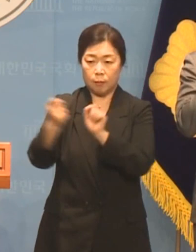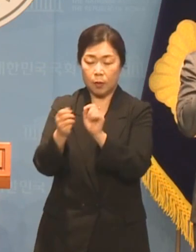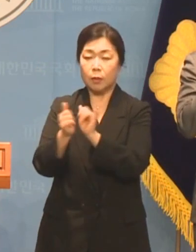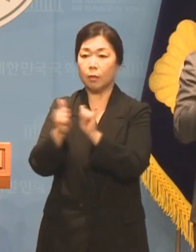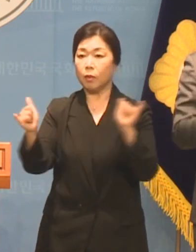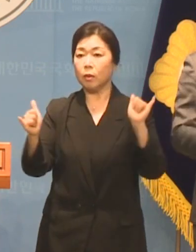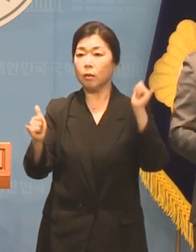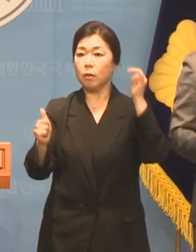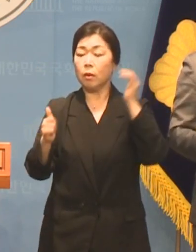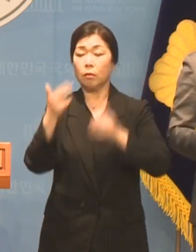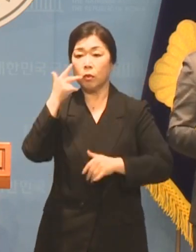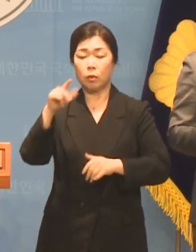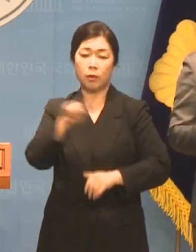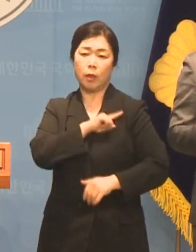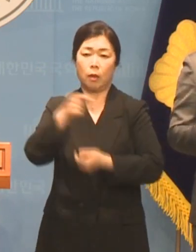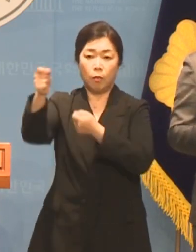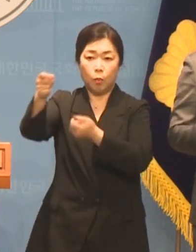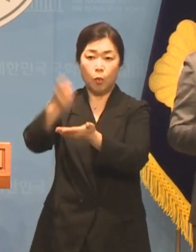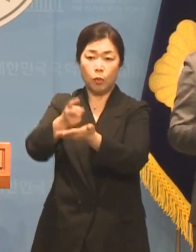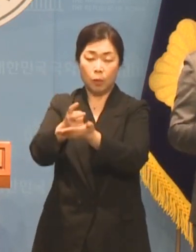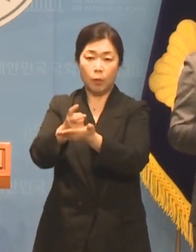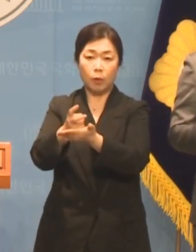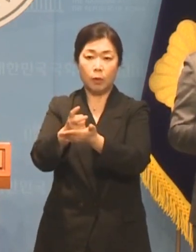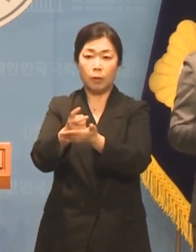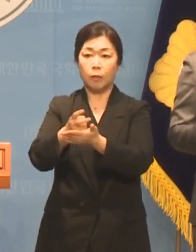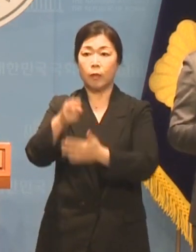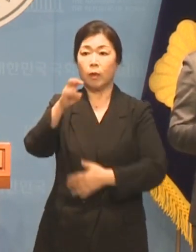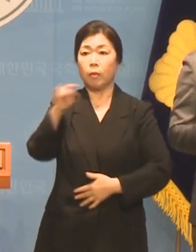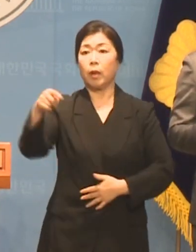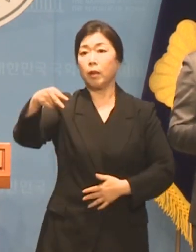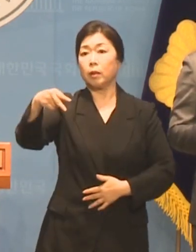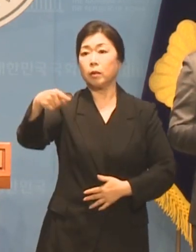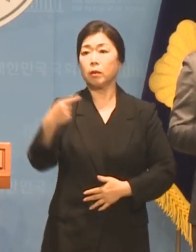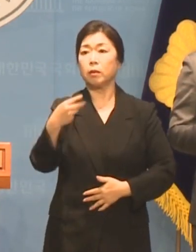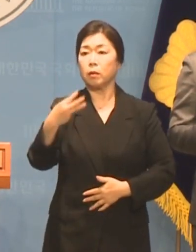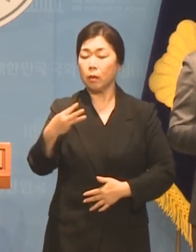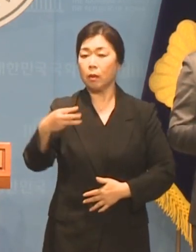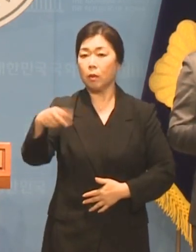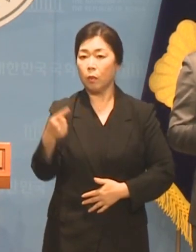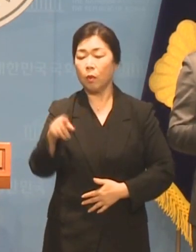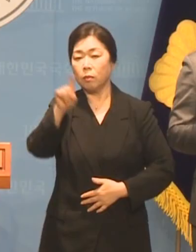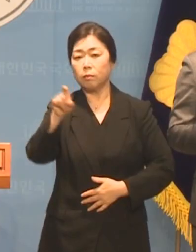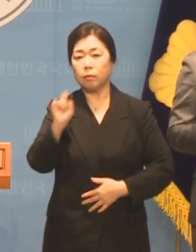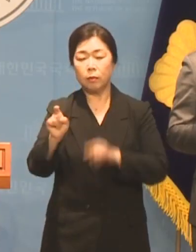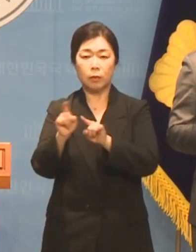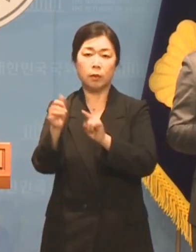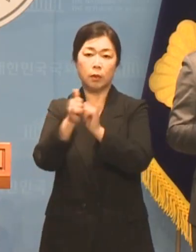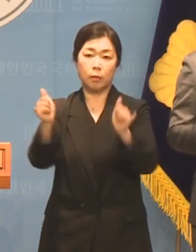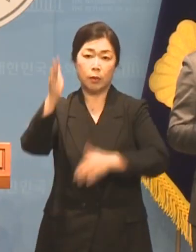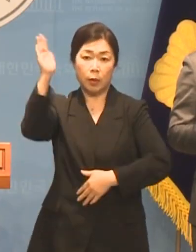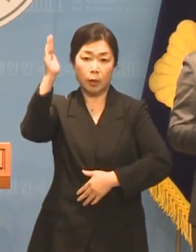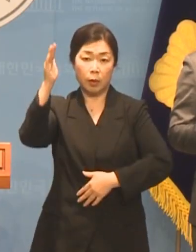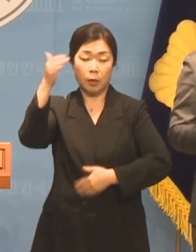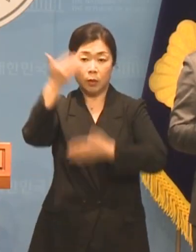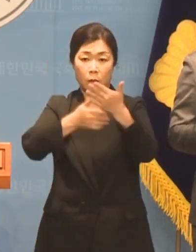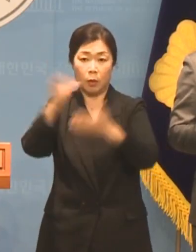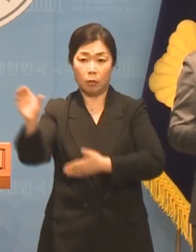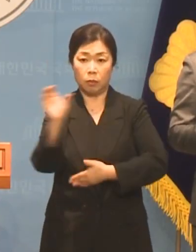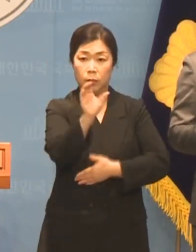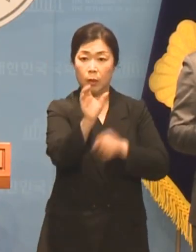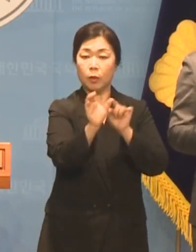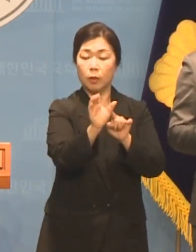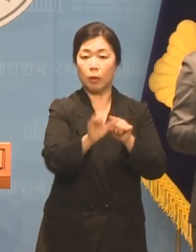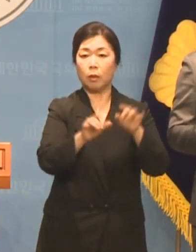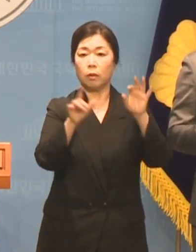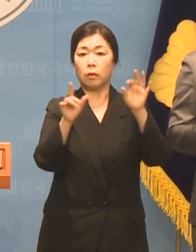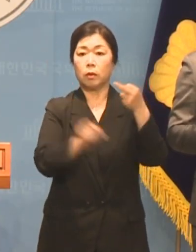미국 최대 보수협회 대표 맷 슬랩으로 추정되는 인물이 발언하는 영상을 공유하며